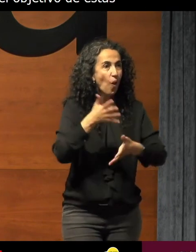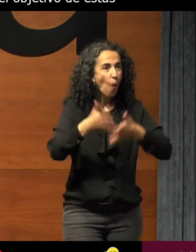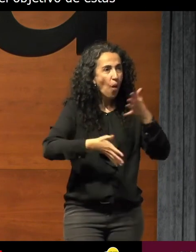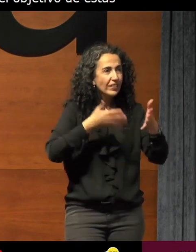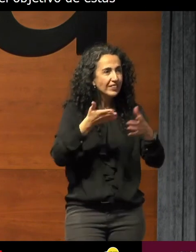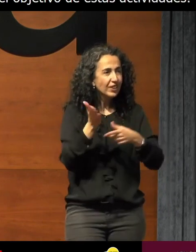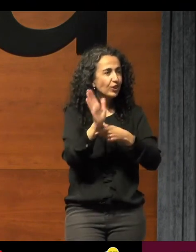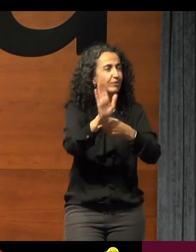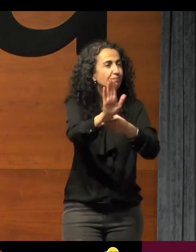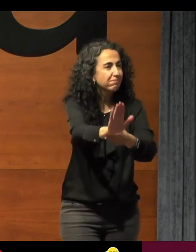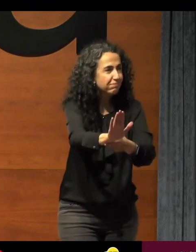como